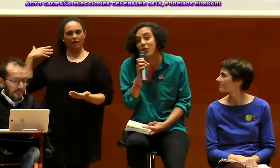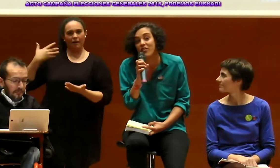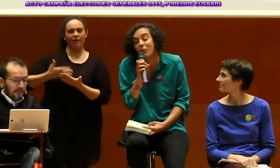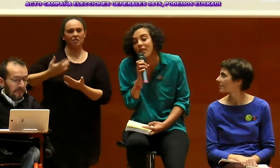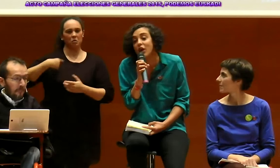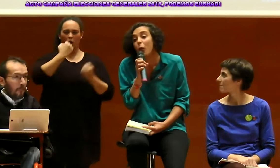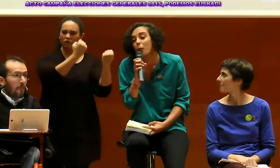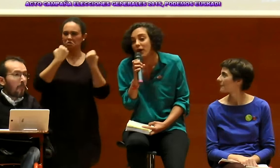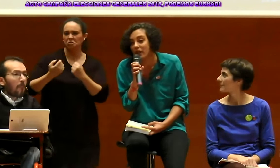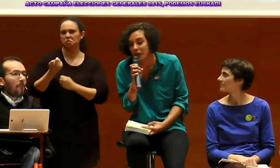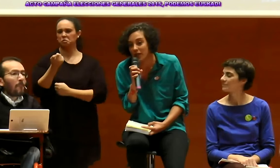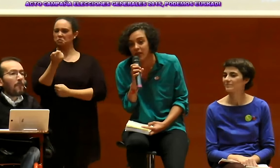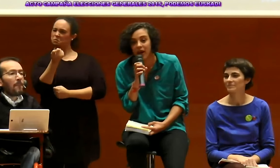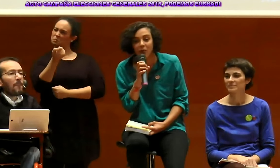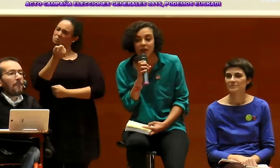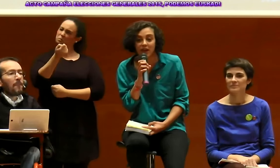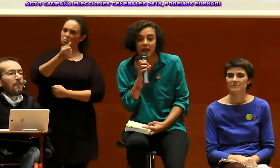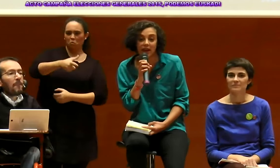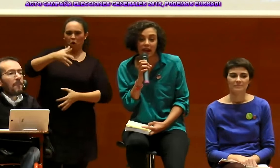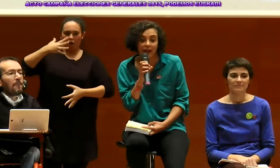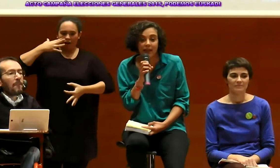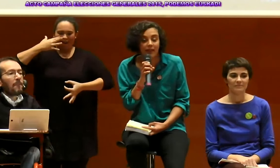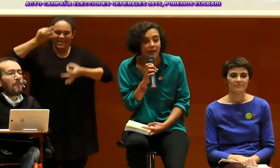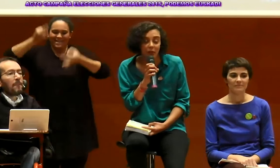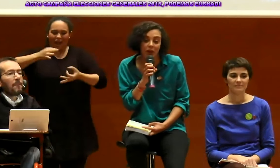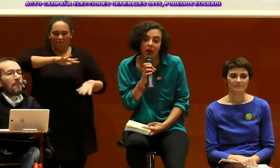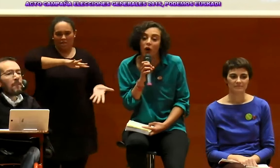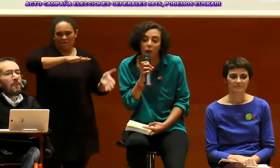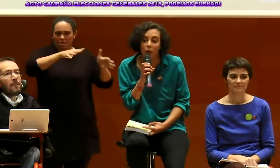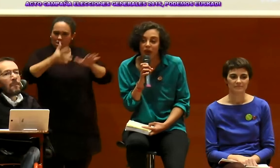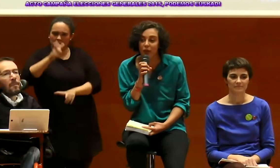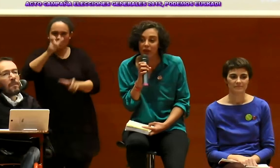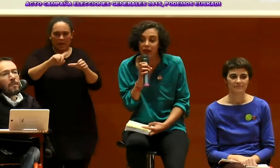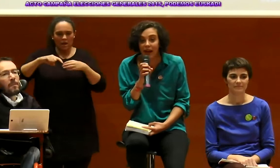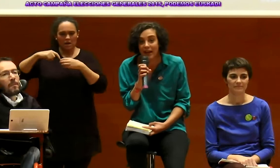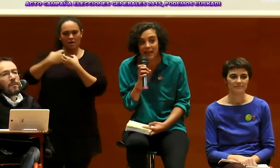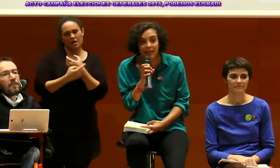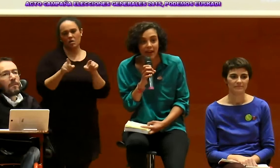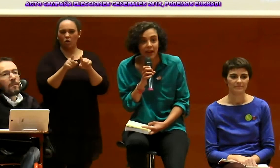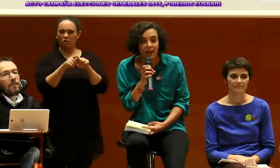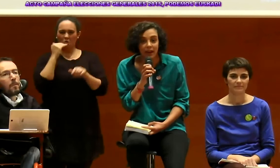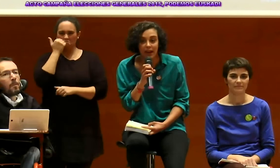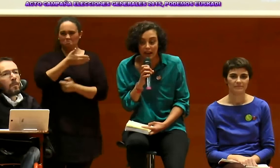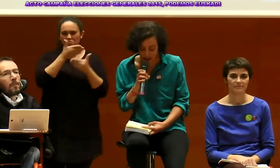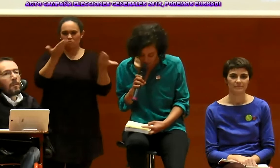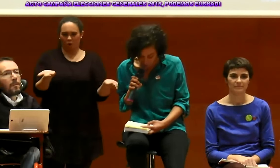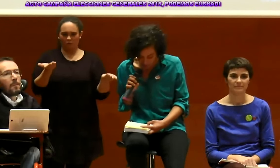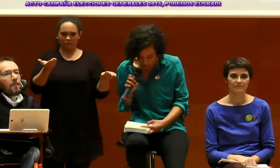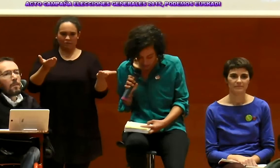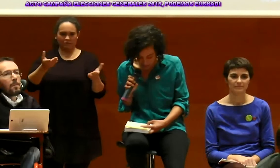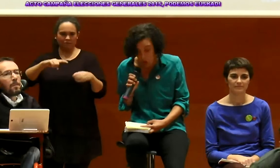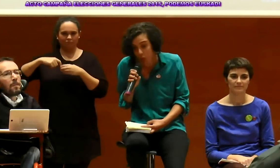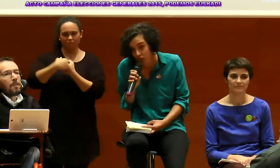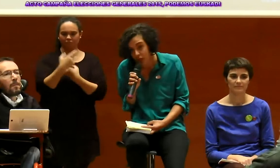las instituciones se parezcan un poquito más al país real, que la gente que está allí se parezca un poquito más a la gente que está en la calle y en el mundo